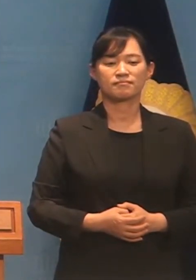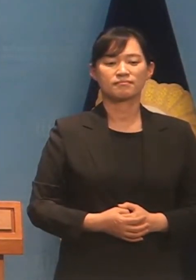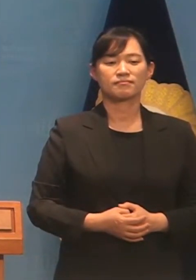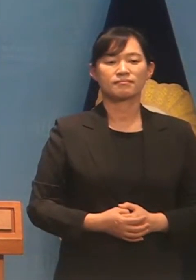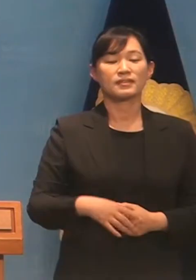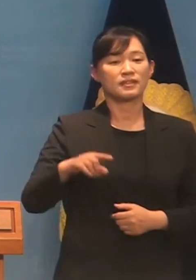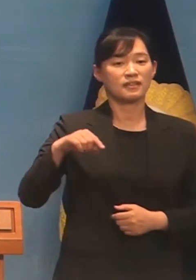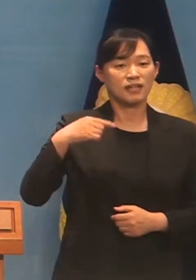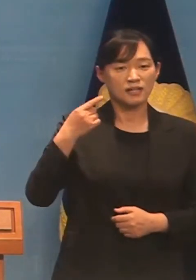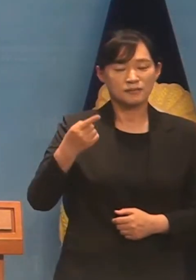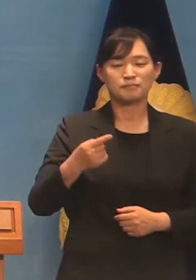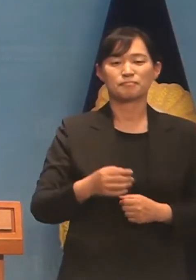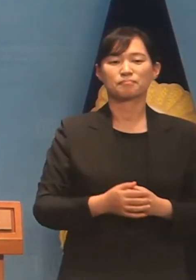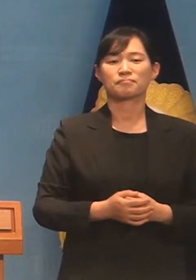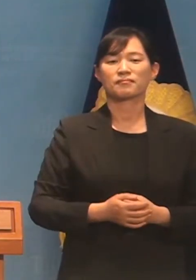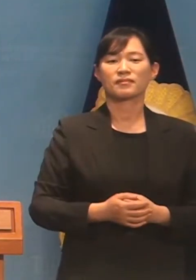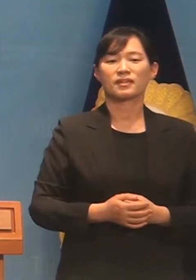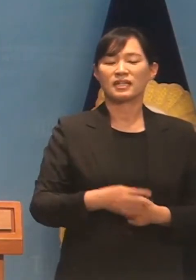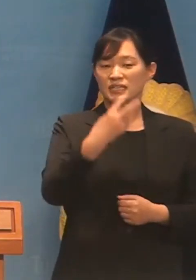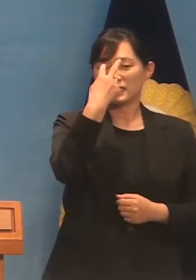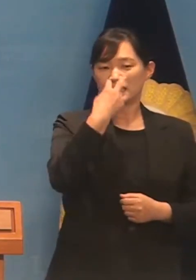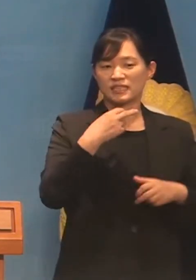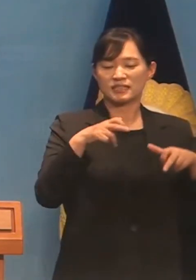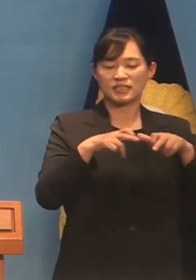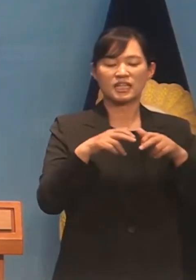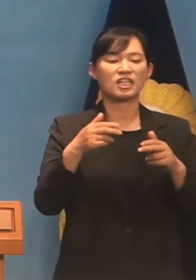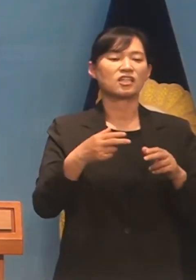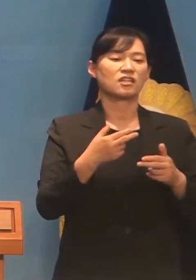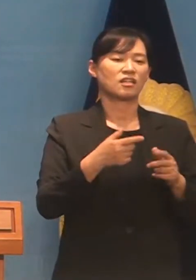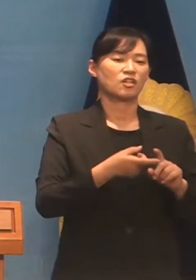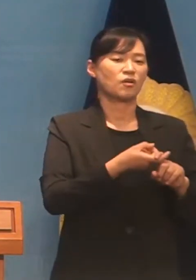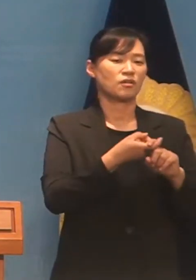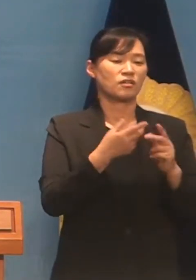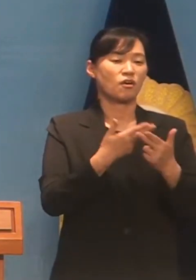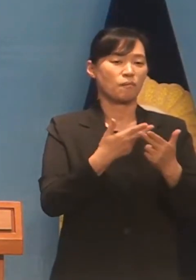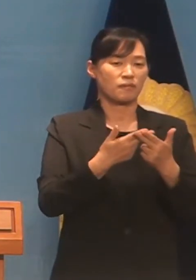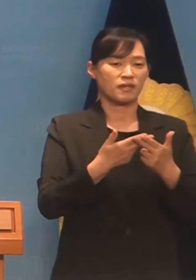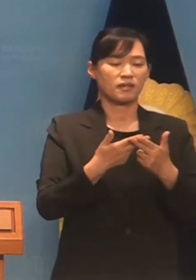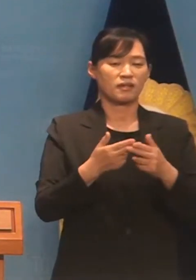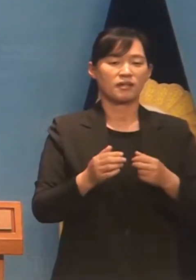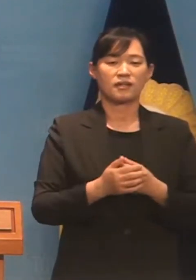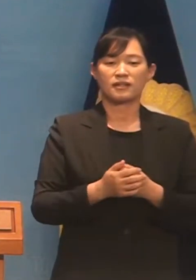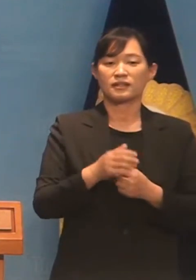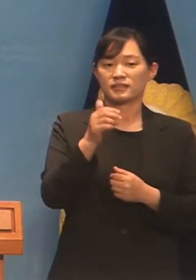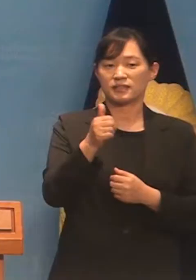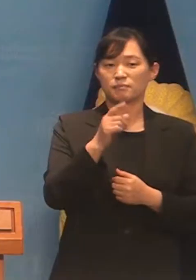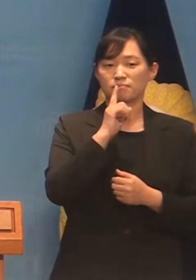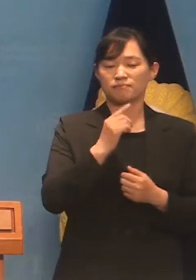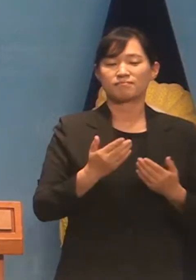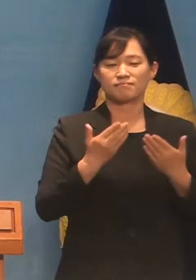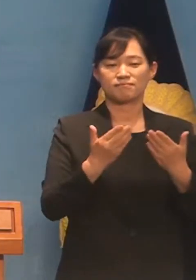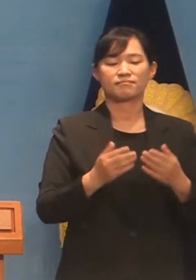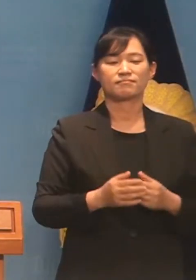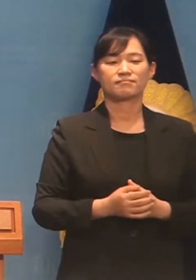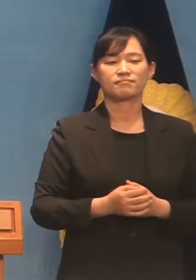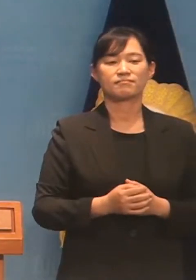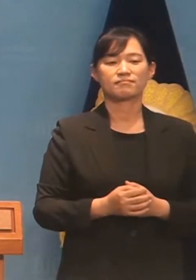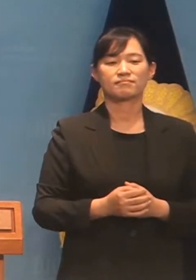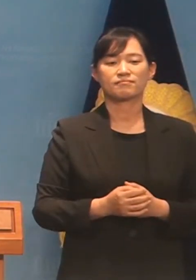네, 다음으로는 한국시각장애인연합회 김영일 회장님 모시고 발언 이어서 드리도록 하겠습니다.